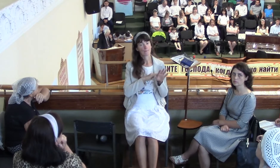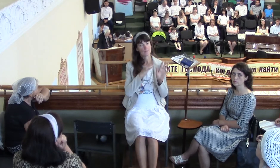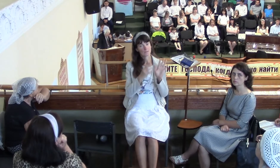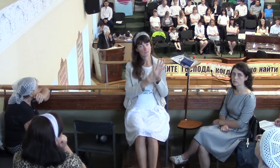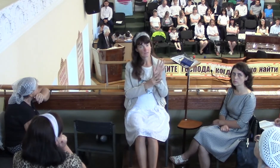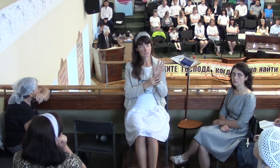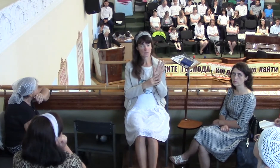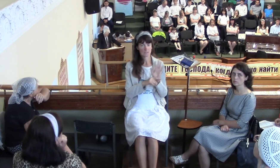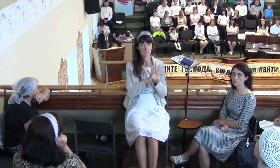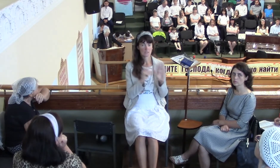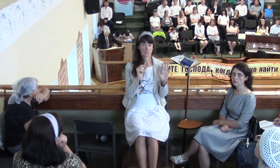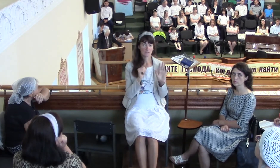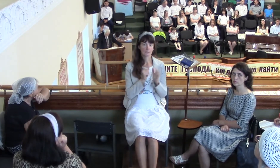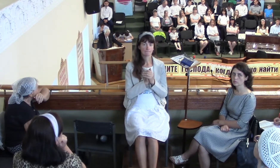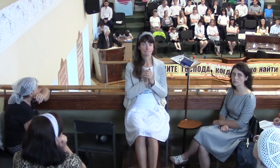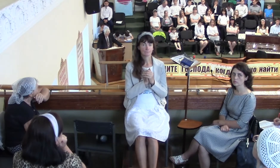19-22 стих.